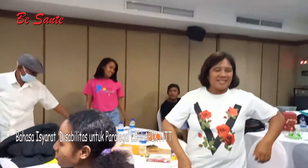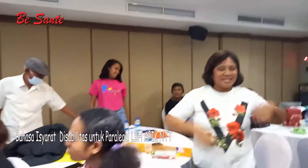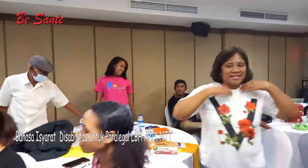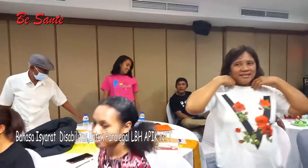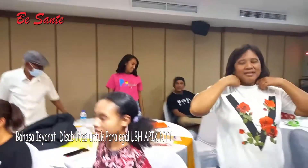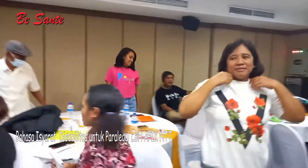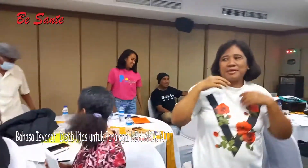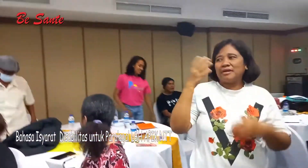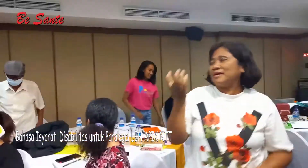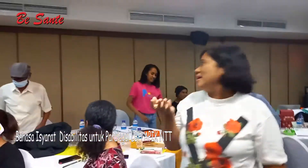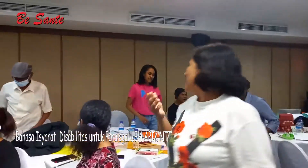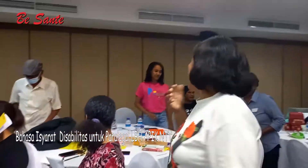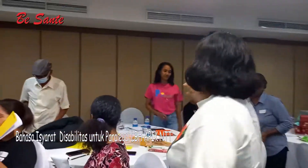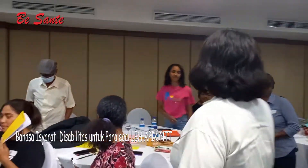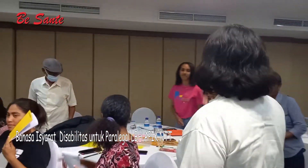Kelompok bangkit.